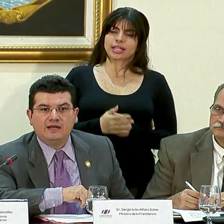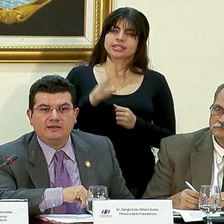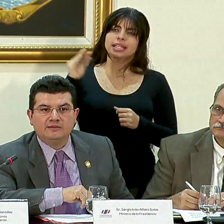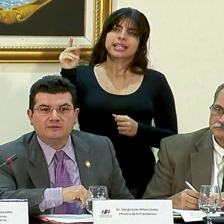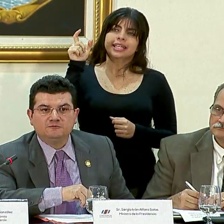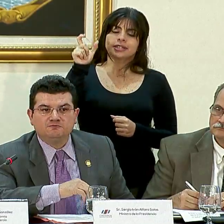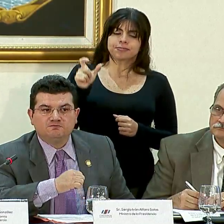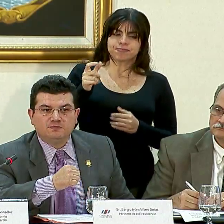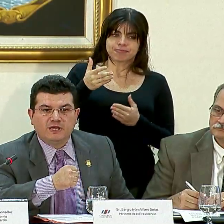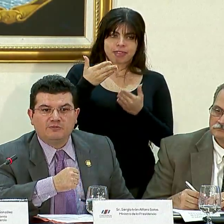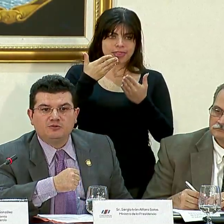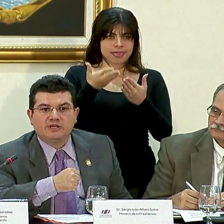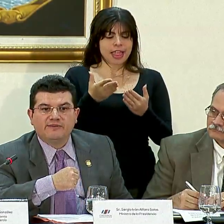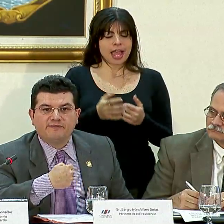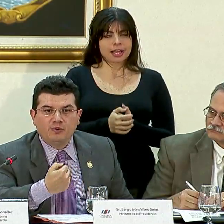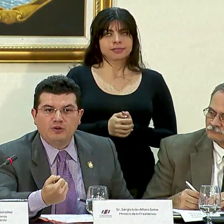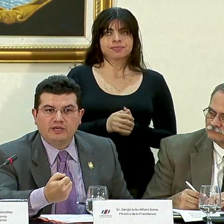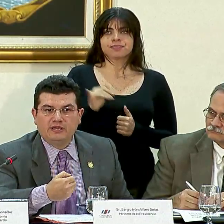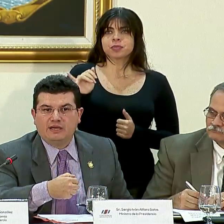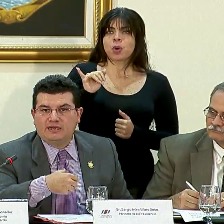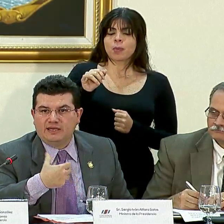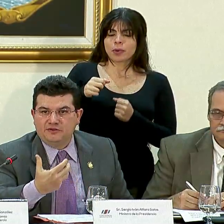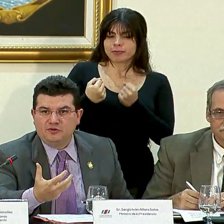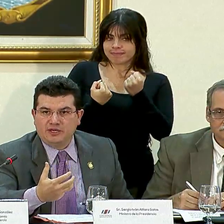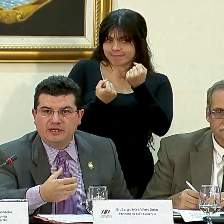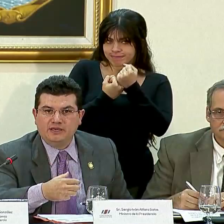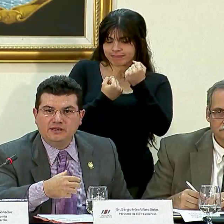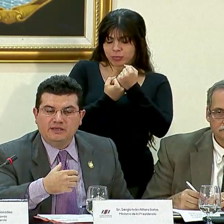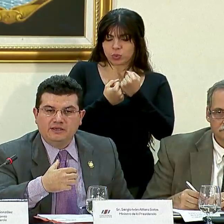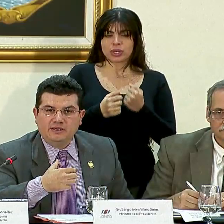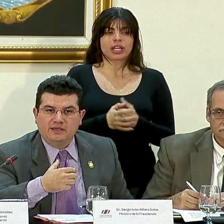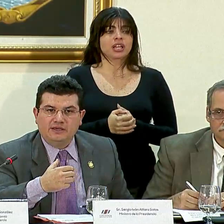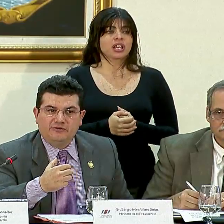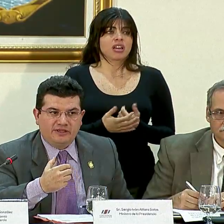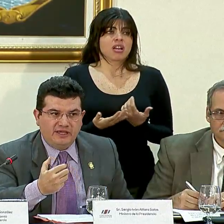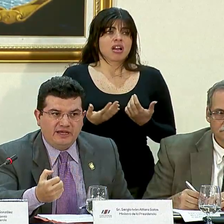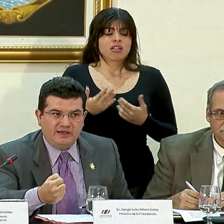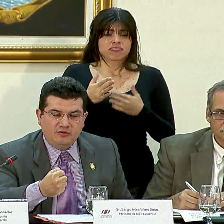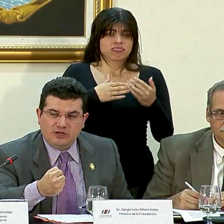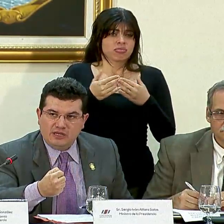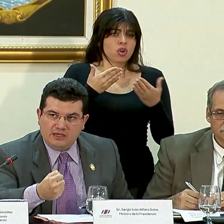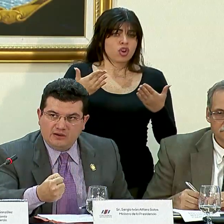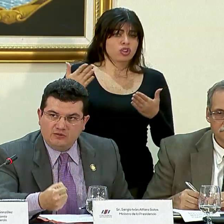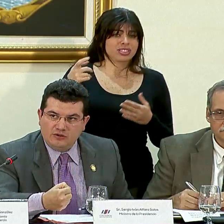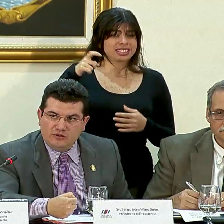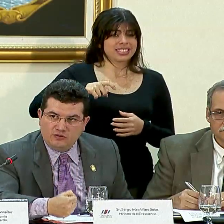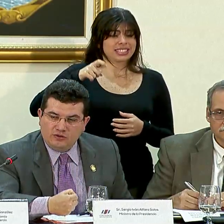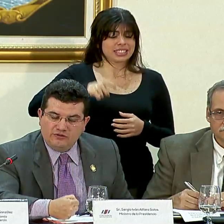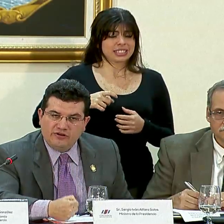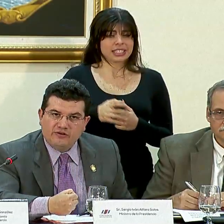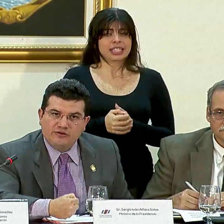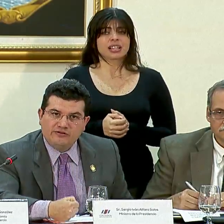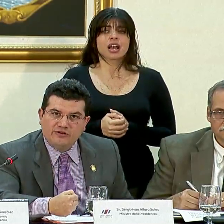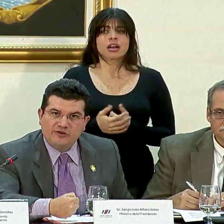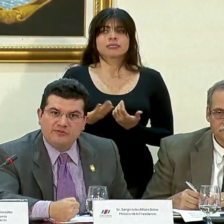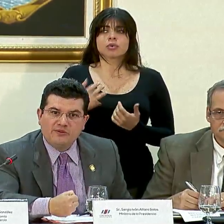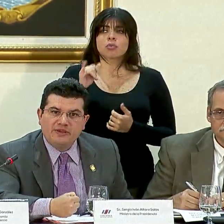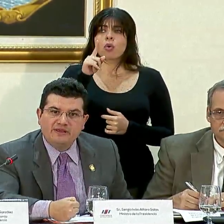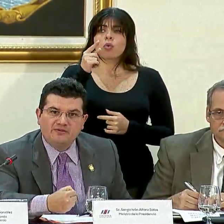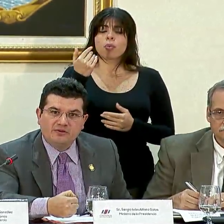da, digamos, que empuje a aquello que requiere